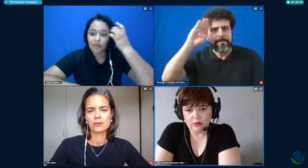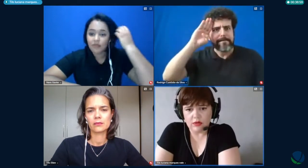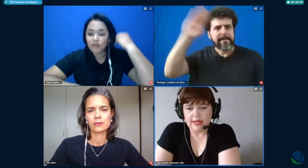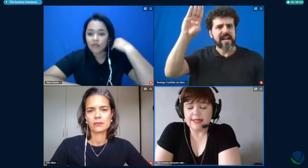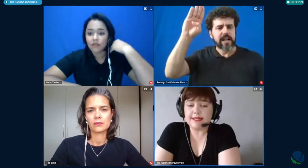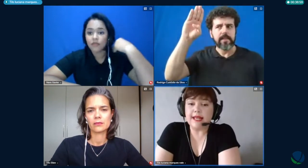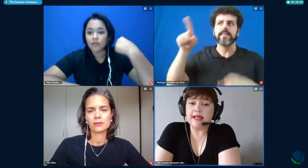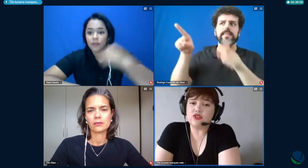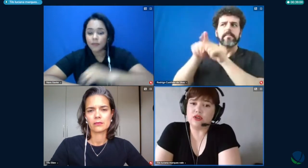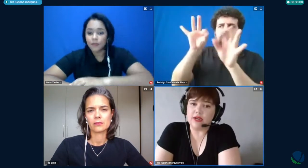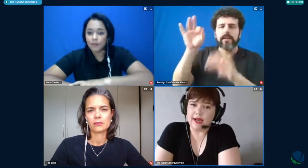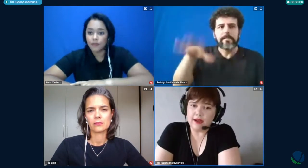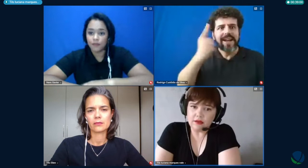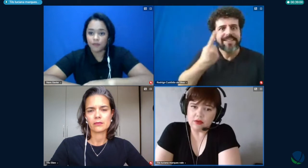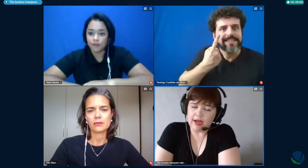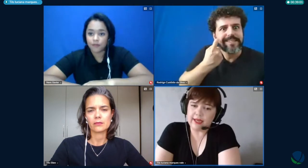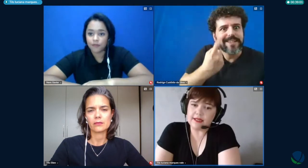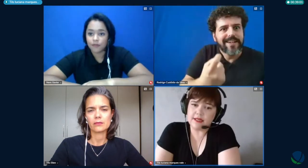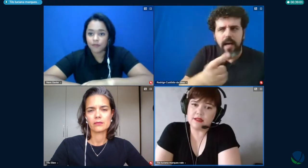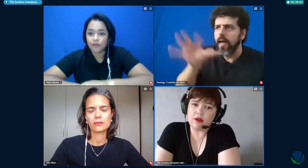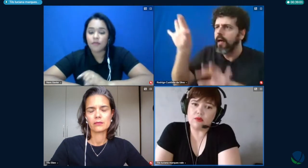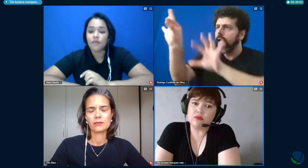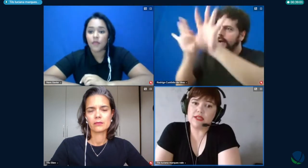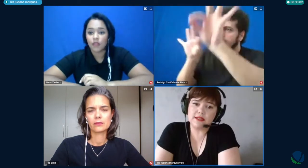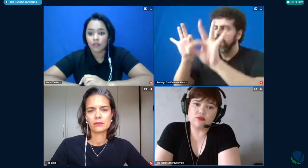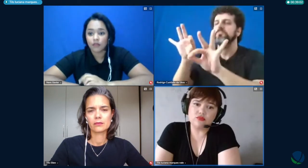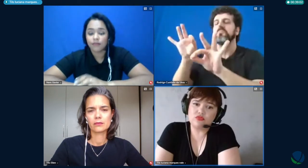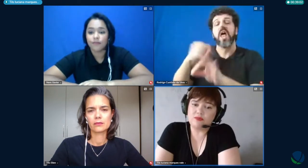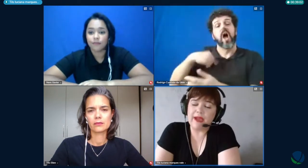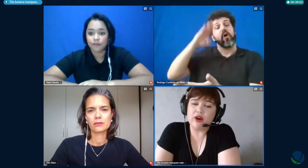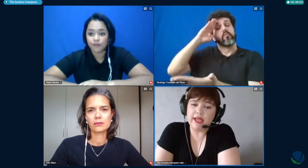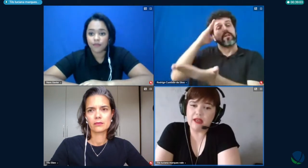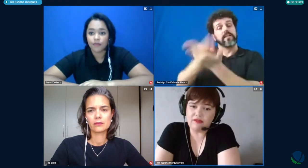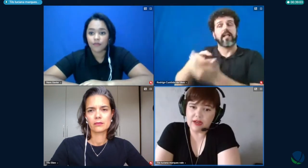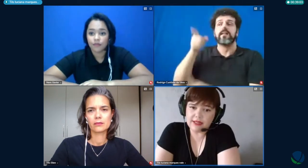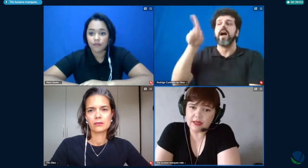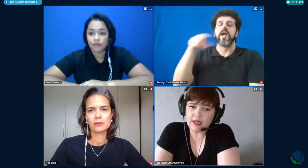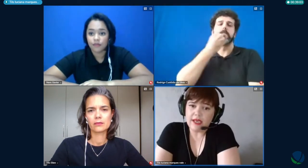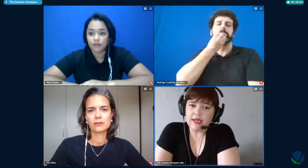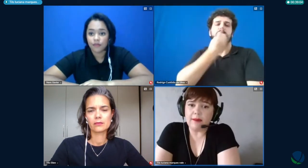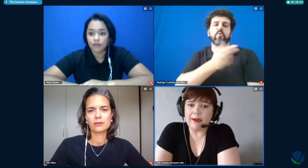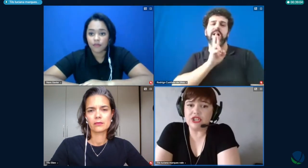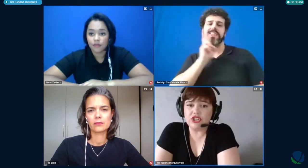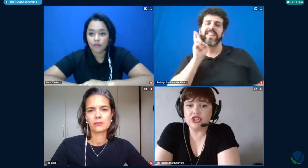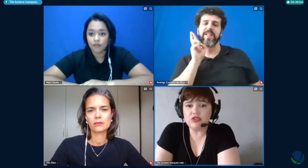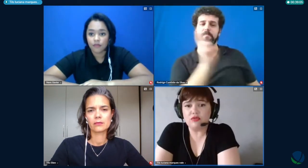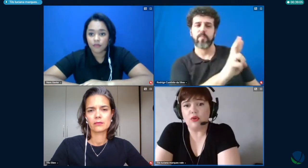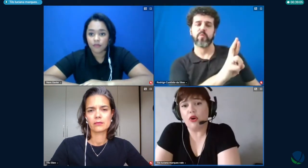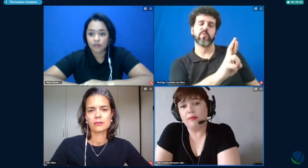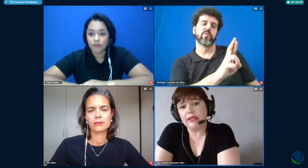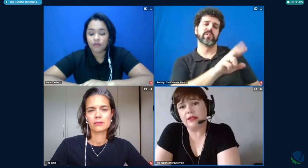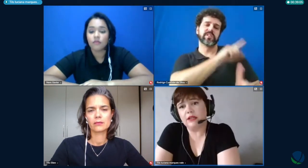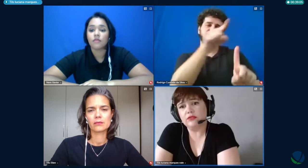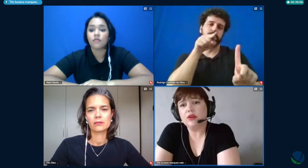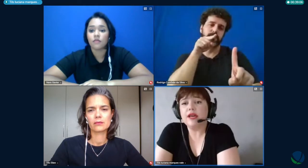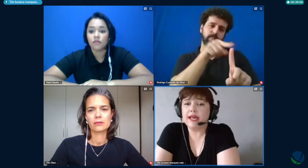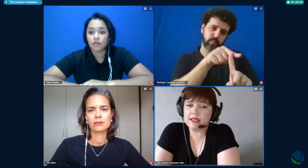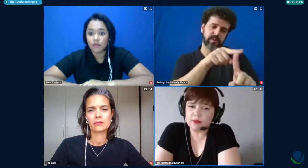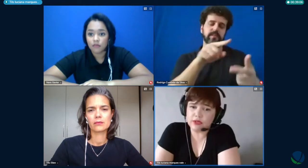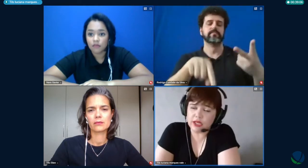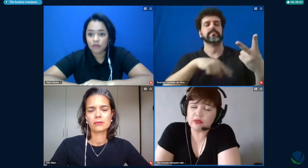5, selecionar aqueles que são de maior relevância e, a partir disso,